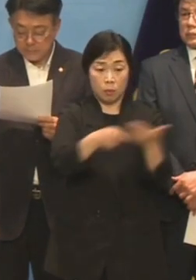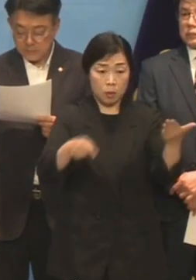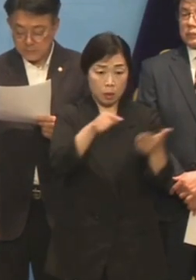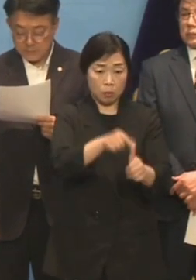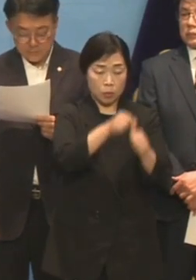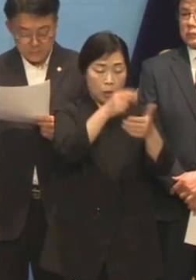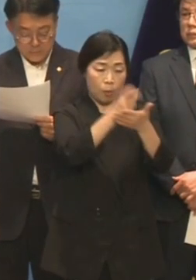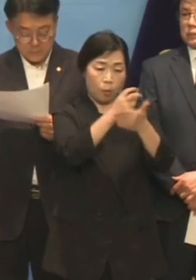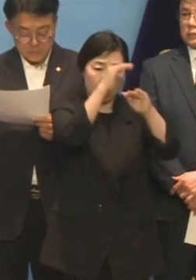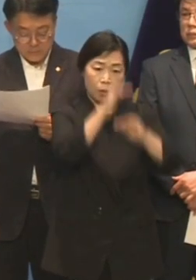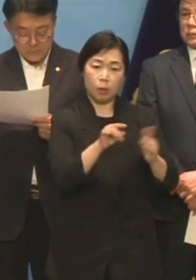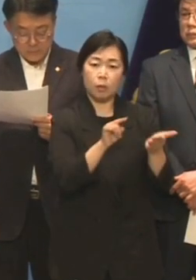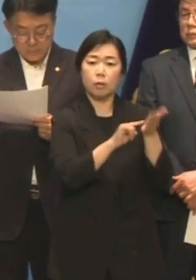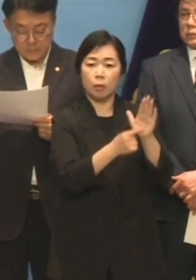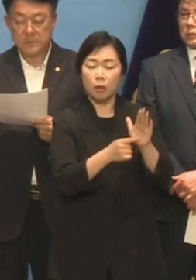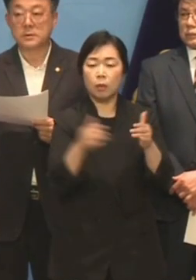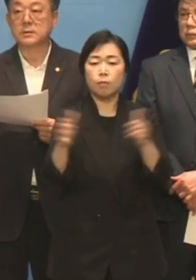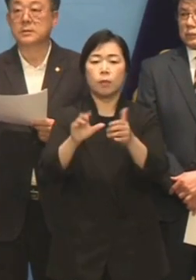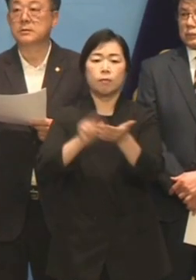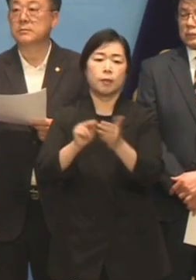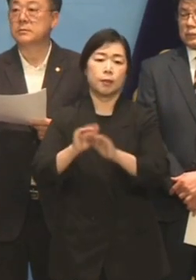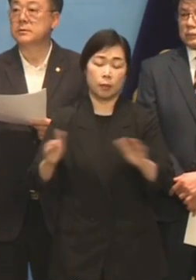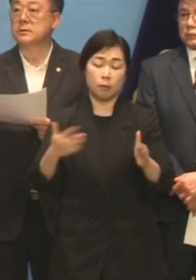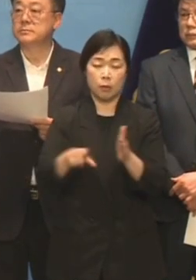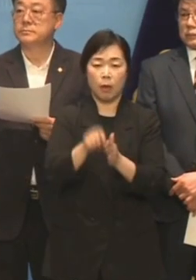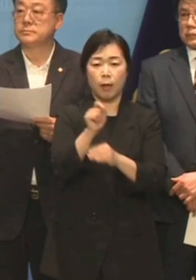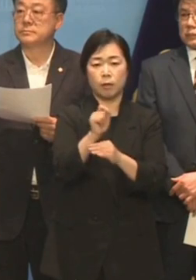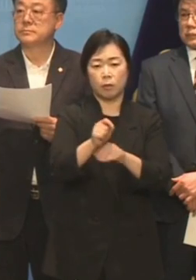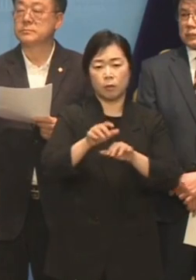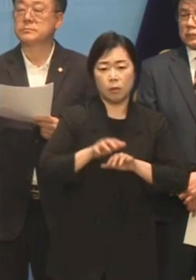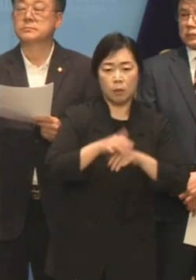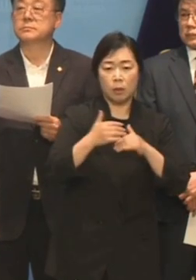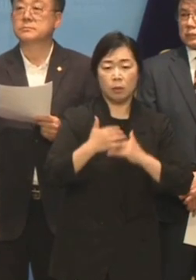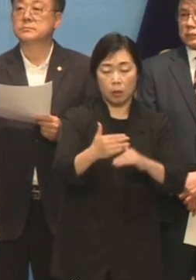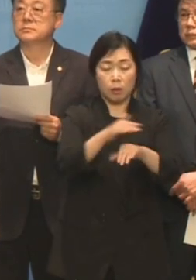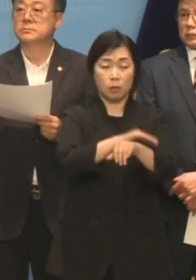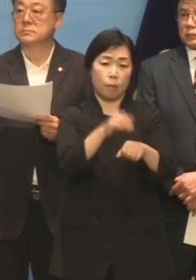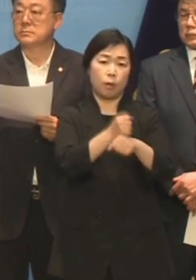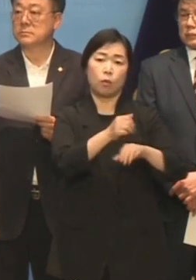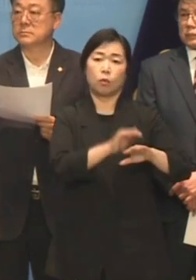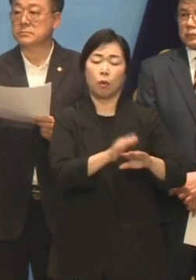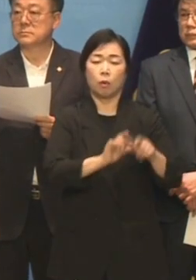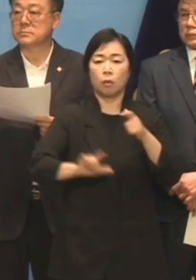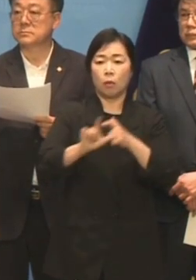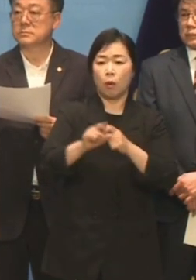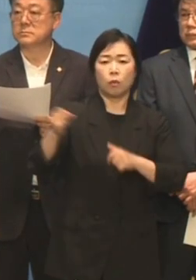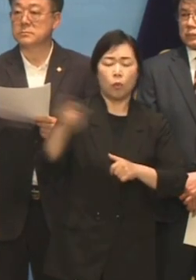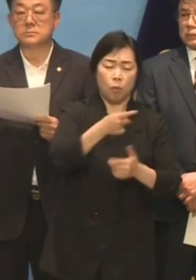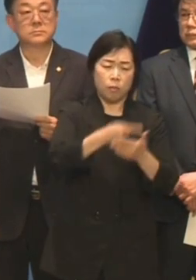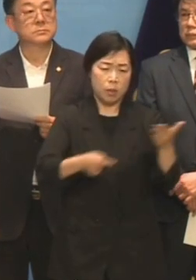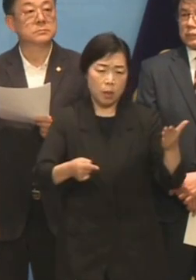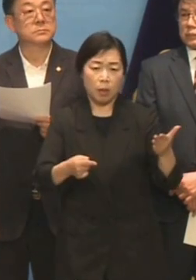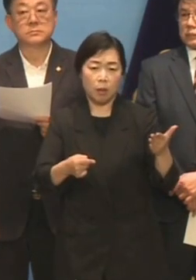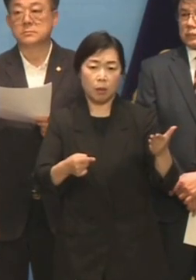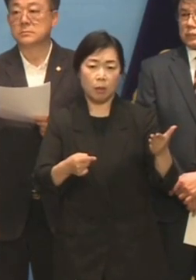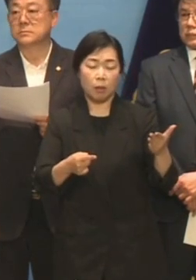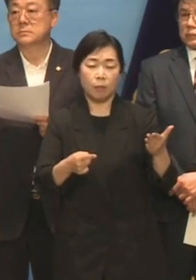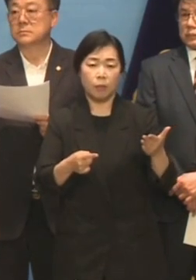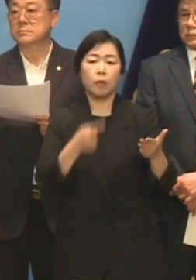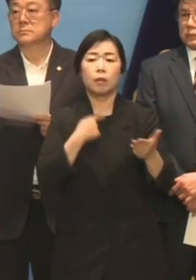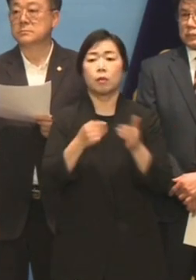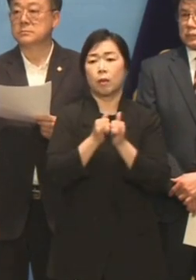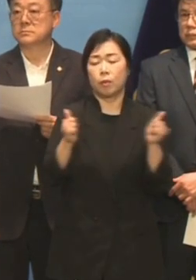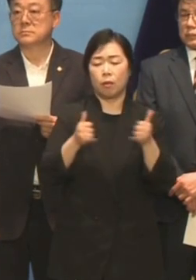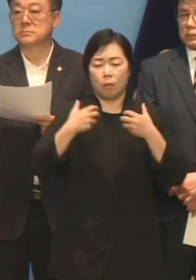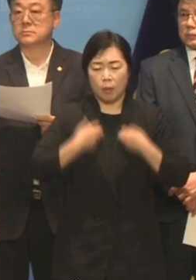같은 그런 집단적인 문제 해결을 위한 행정체계를 빨리 구축을 해서 더 이상 피해를 입은 임차인들이 좌절하지